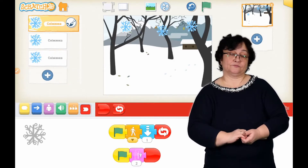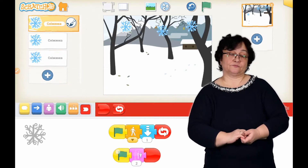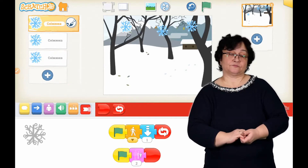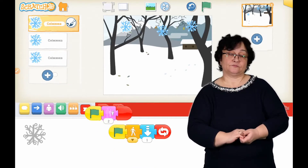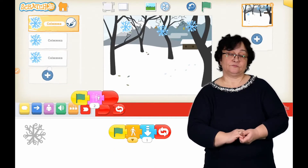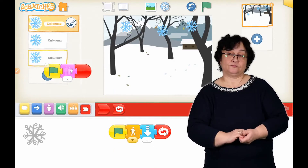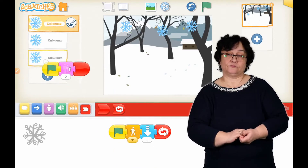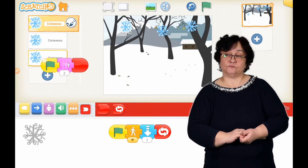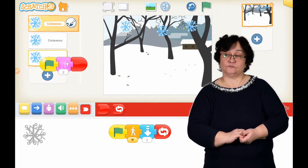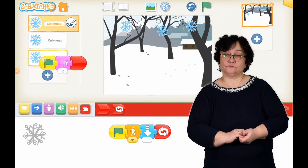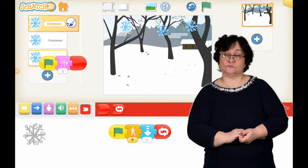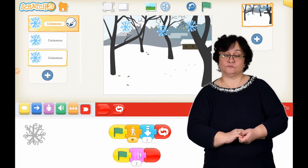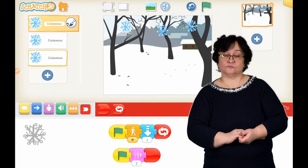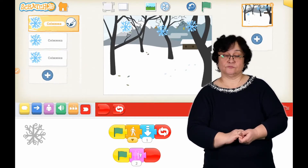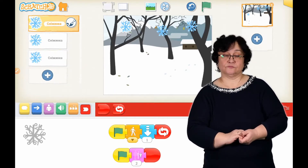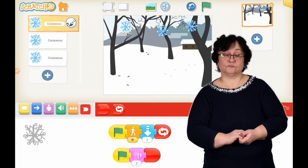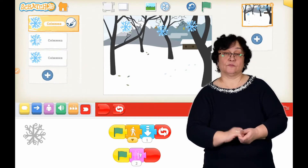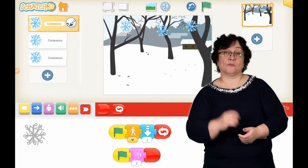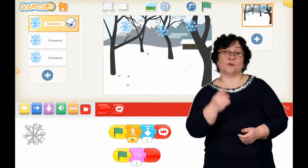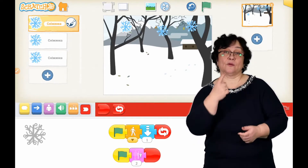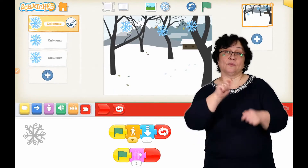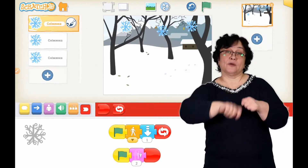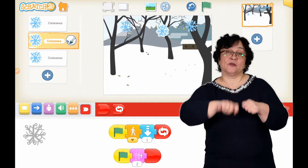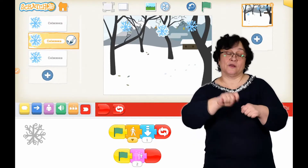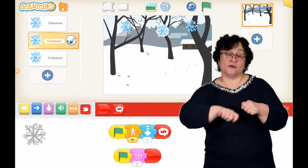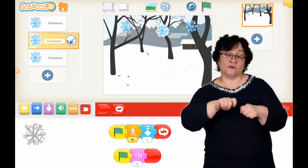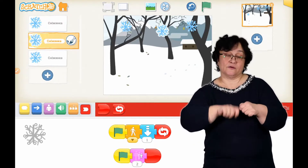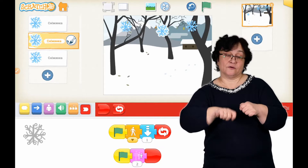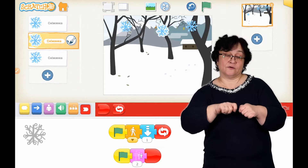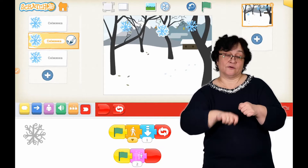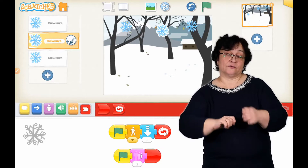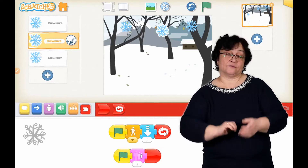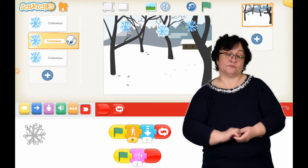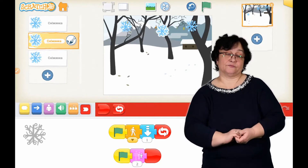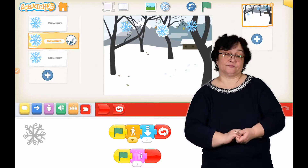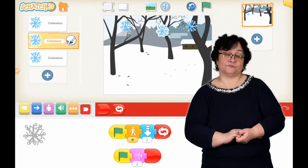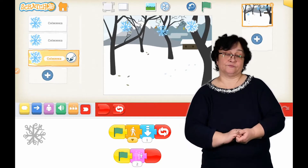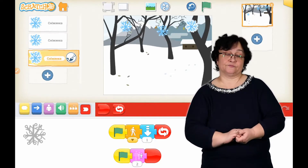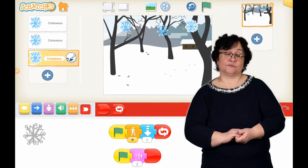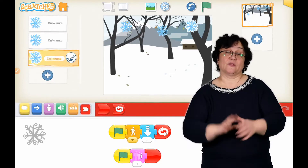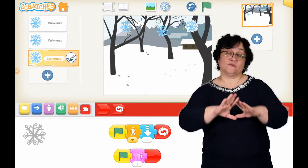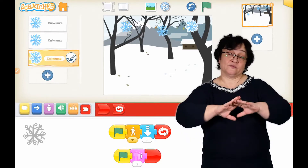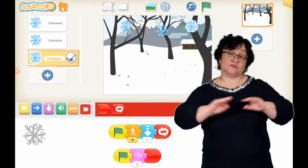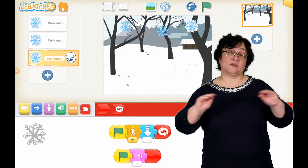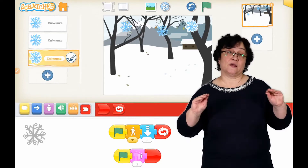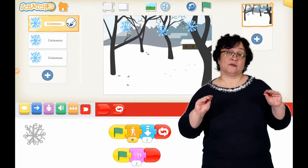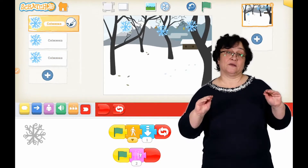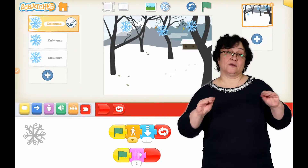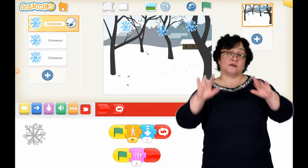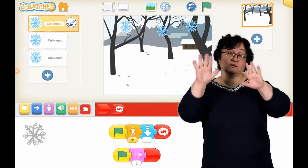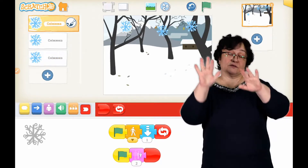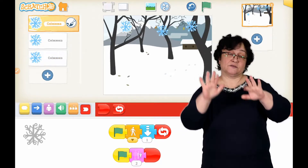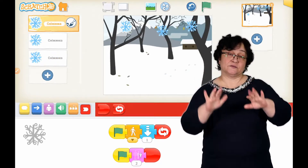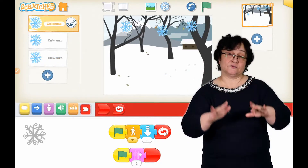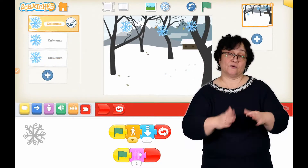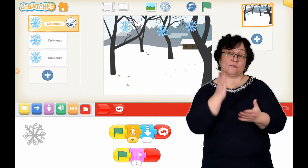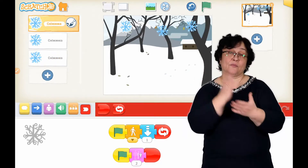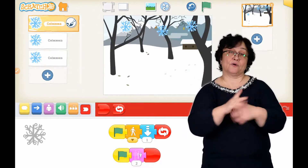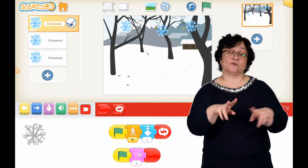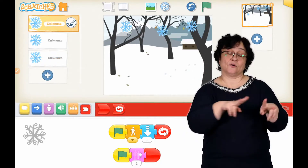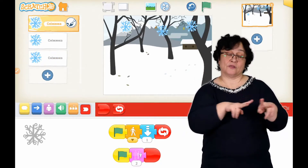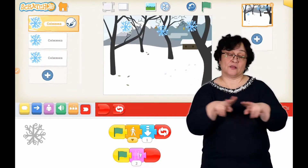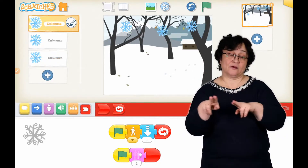один, і другий. І перевіримо, чи все гаразд. Все гаразд. Сніжинки